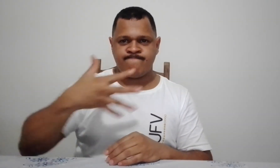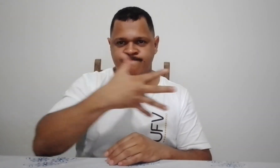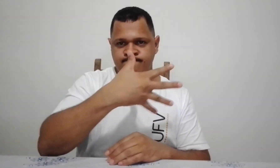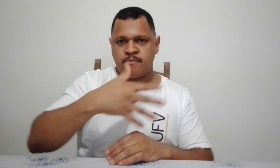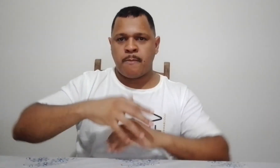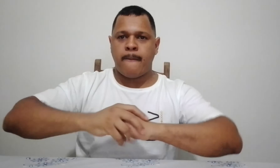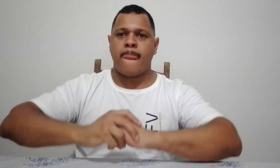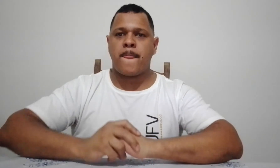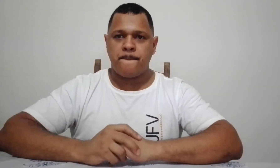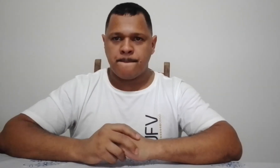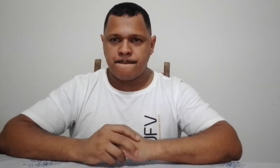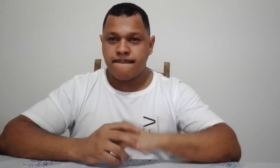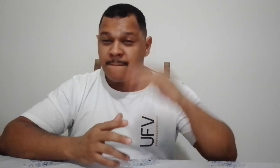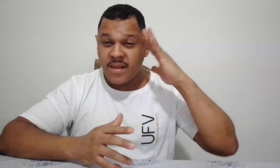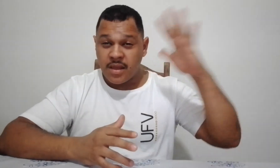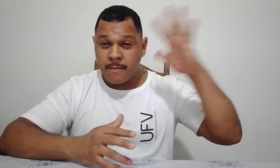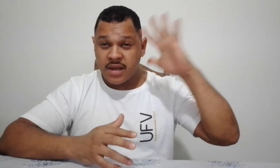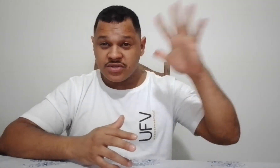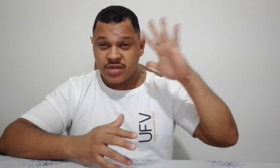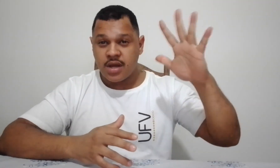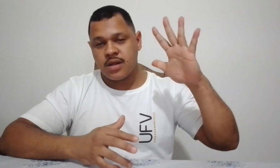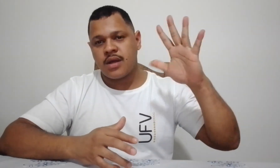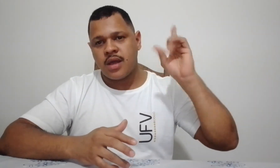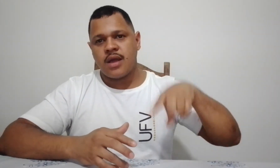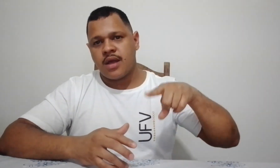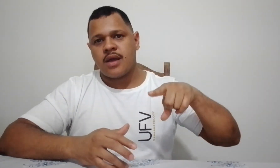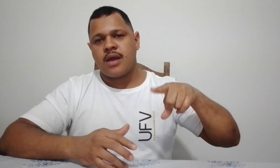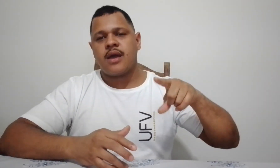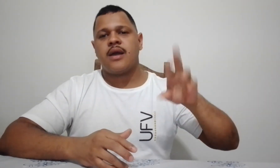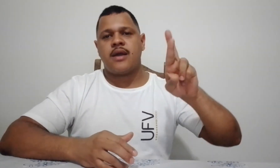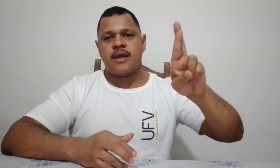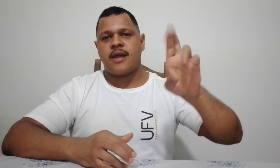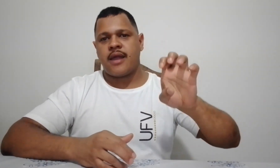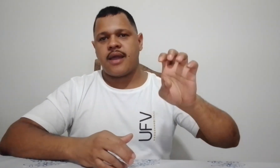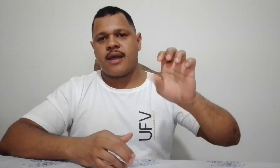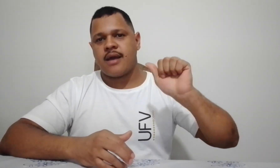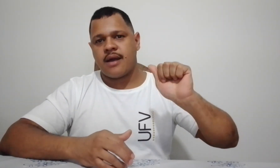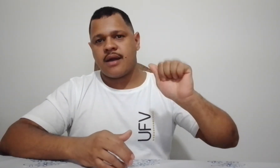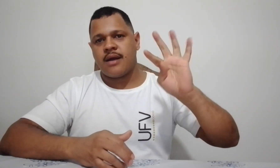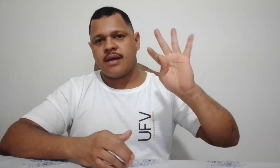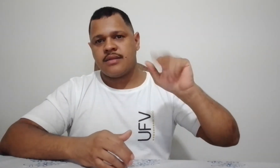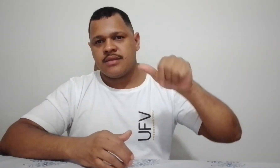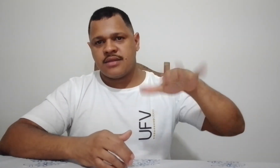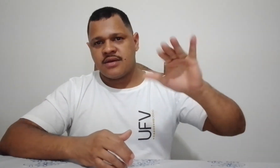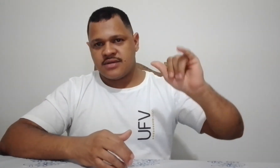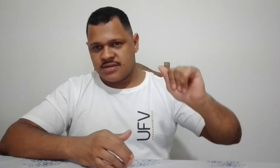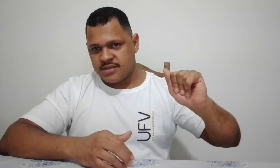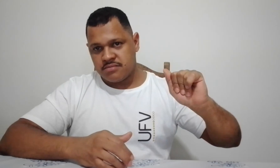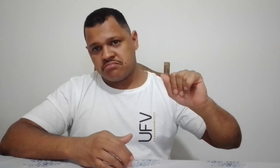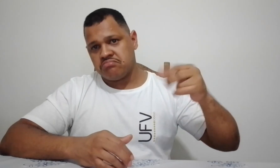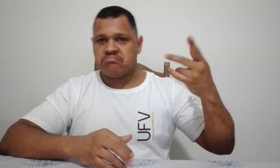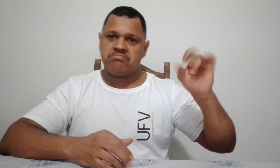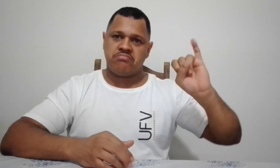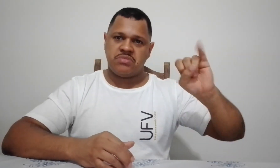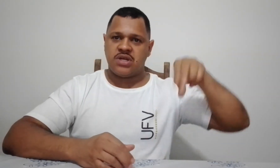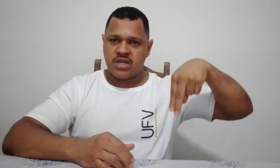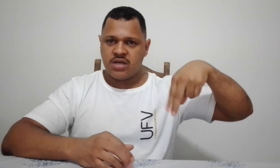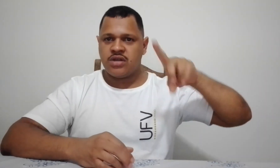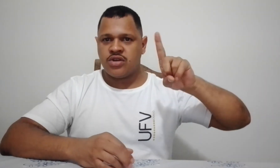e a parte imaginária é referente à reatância, seja ela indutiva ou capacitiva. No caso aqui, nós temos a